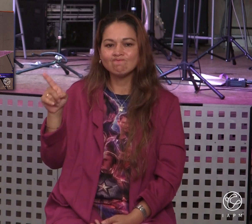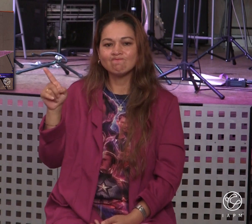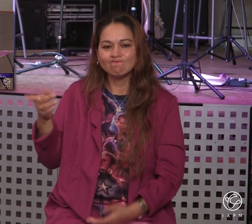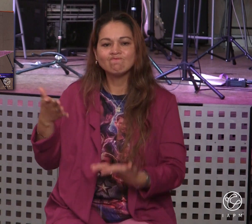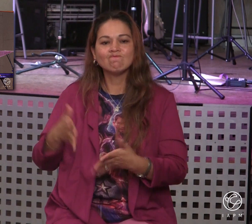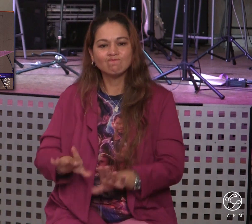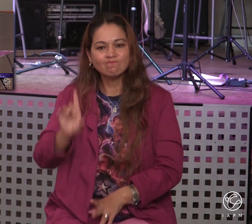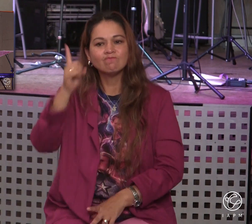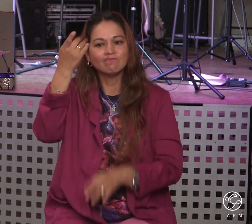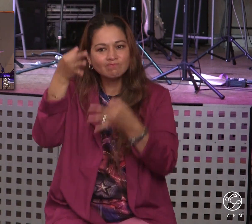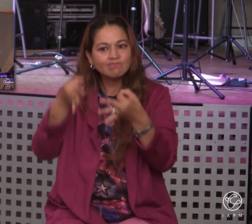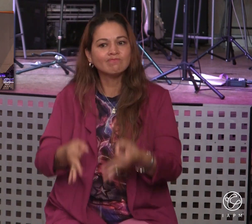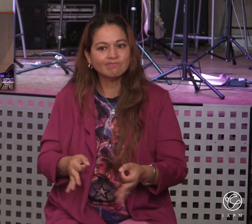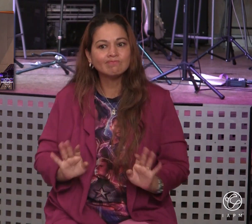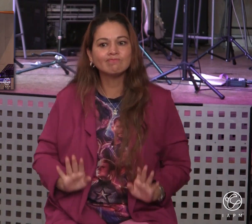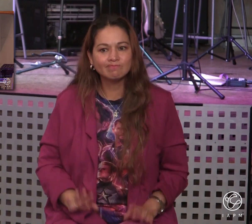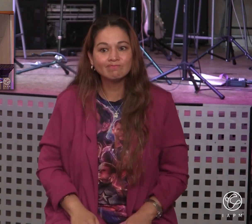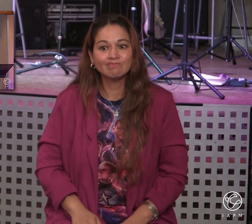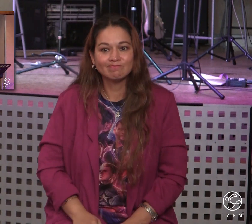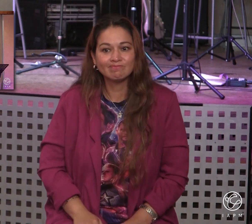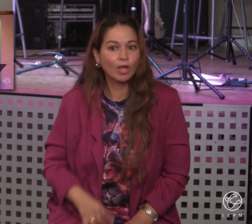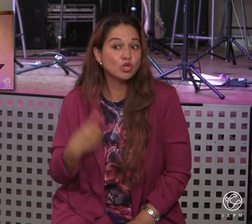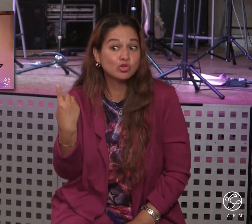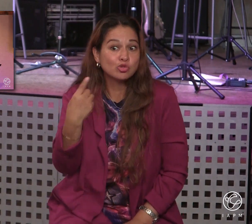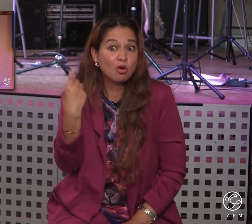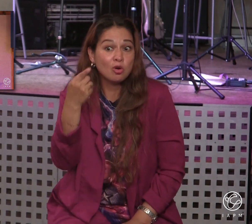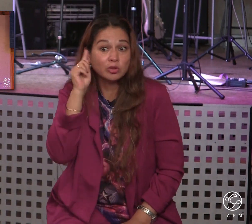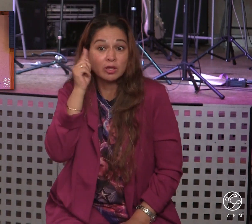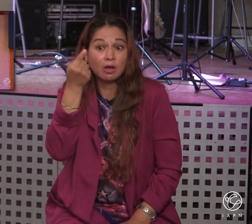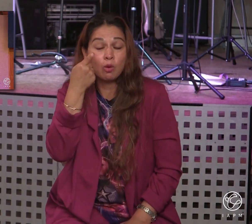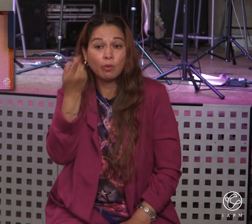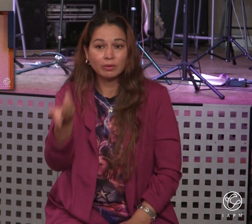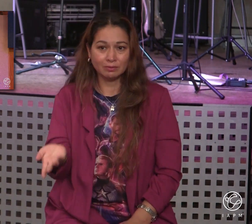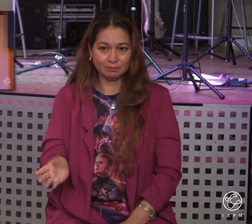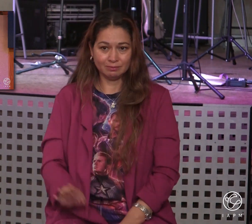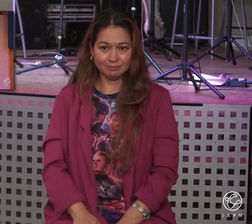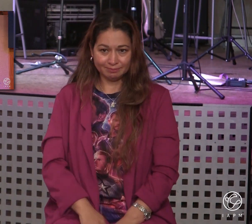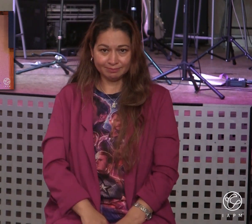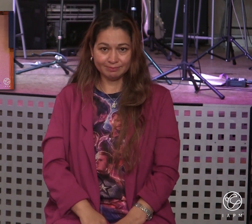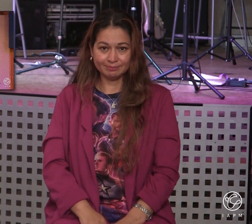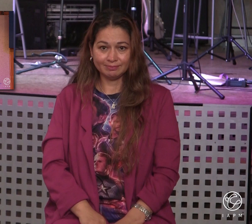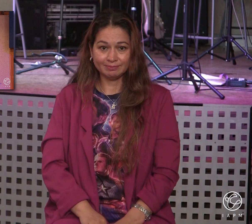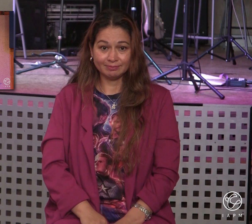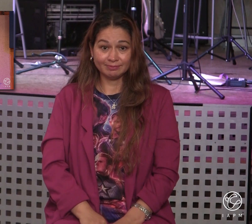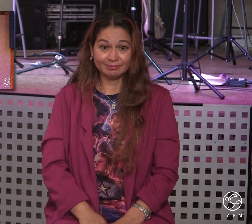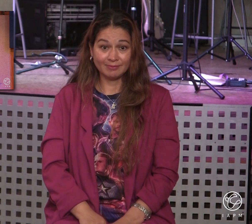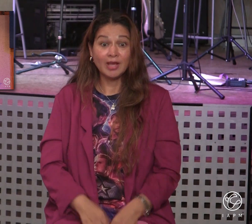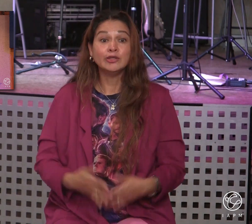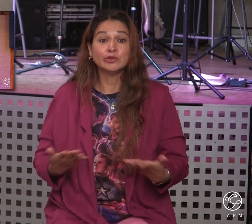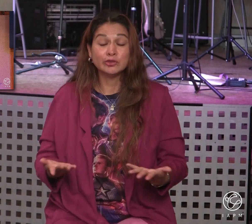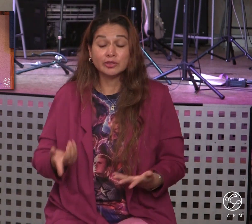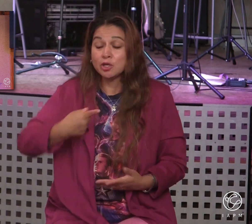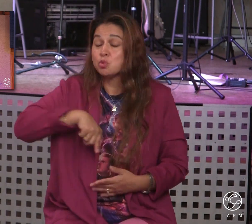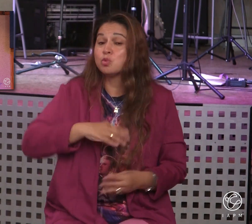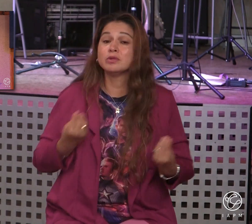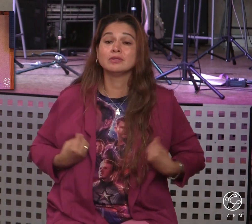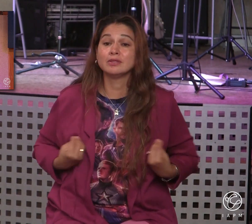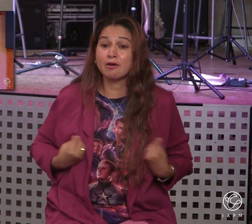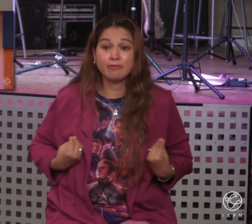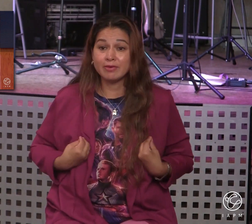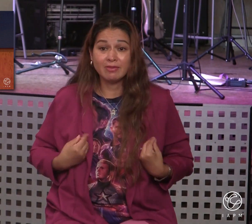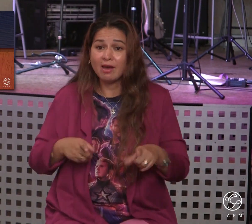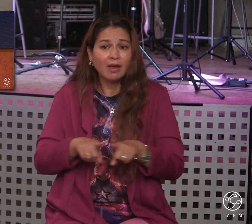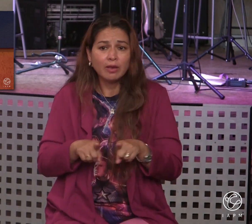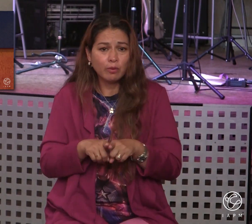Porque me voy a dar cuenta que muchas de mis experiencias, buenas o malas, que estoy viviendo